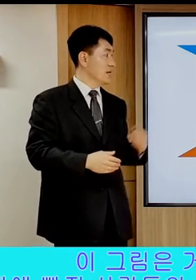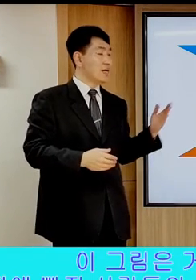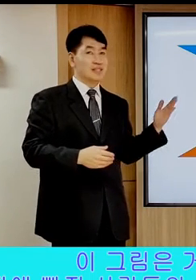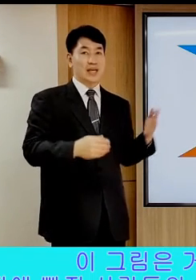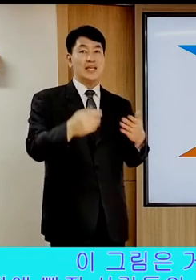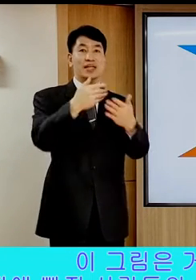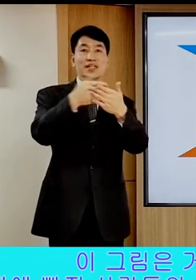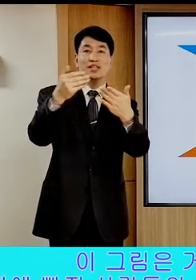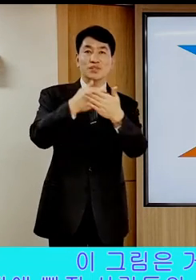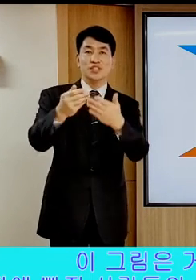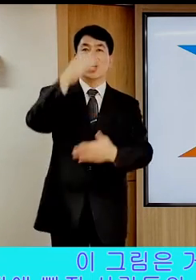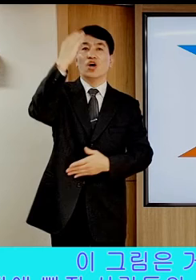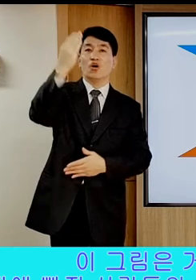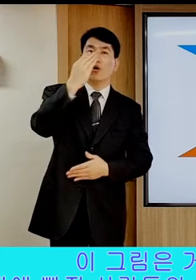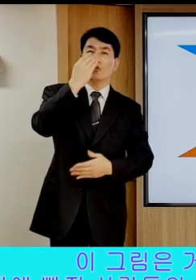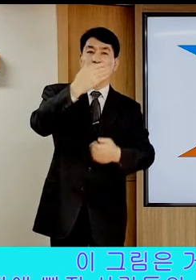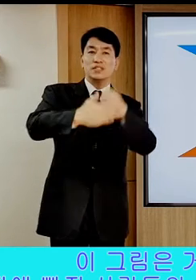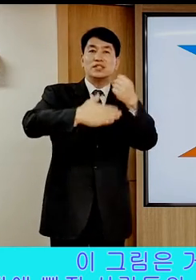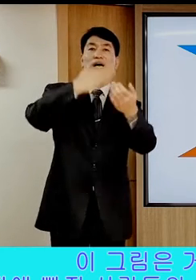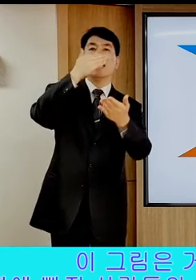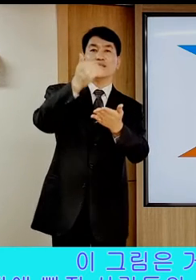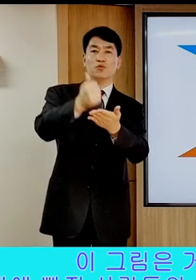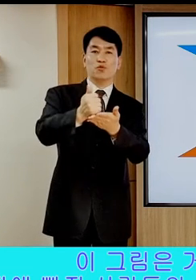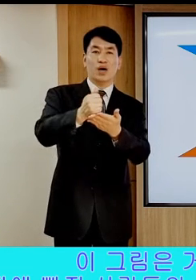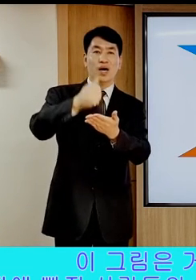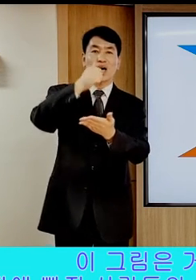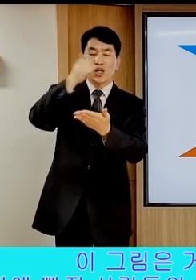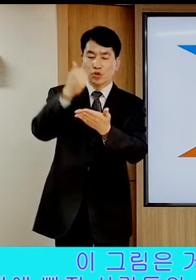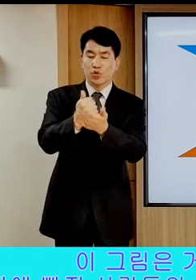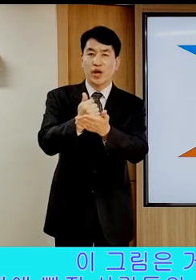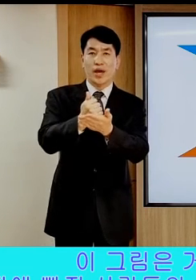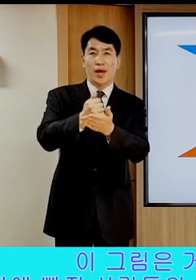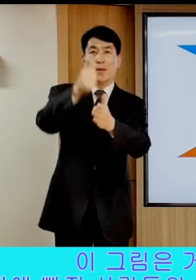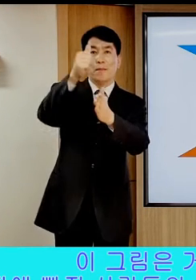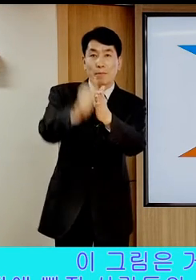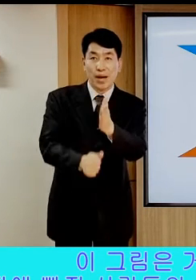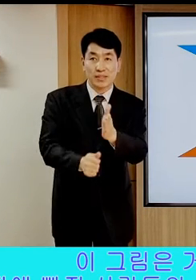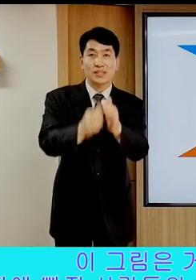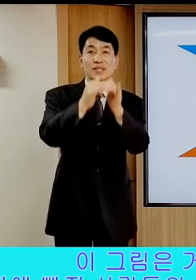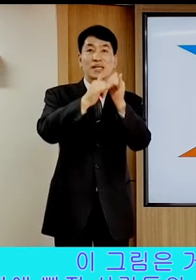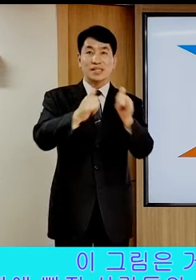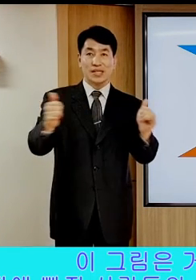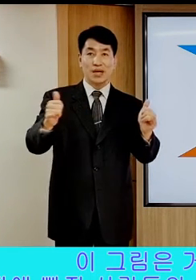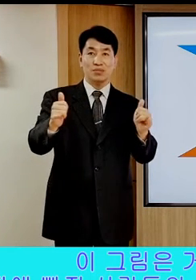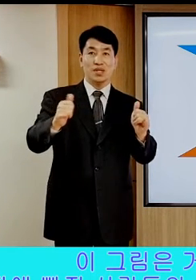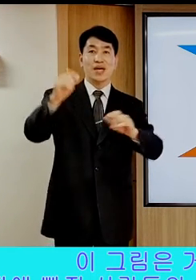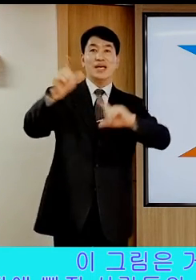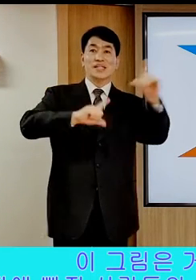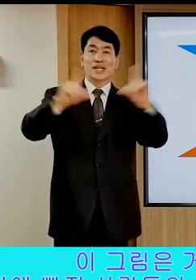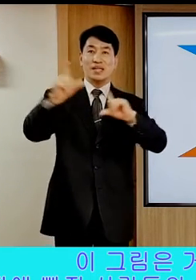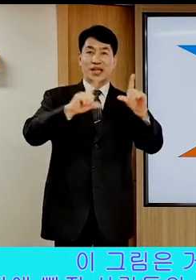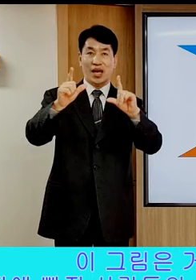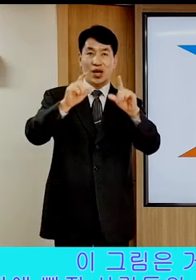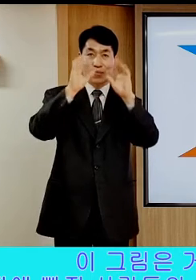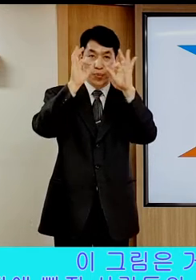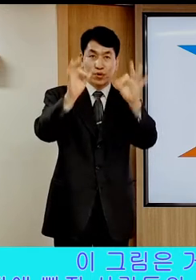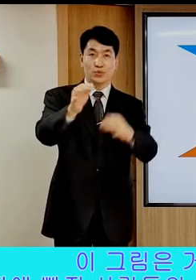자, 이 그림은 거룩하신 하나님과 죄에 빠진 사람들의 상태